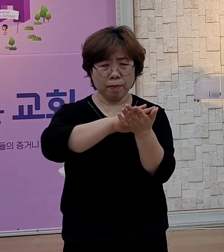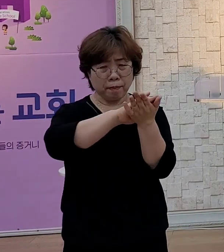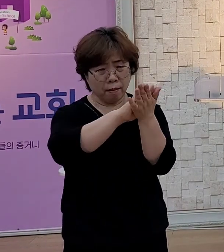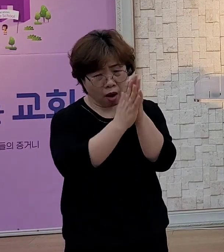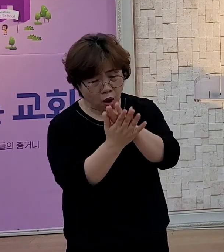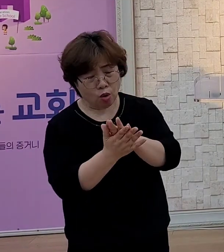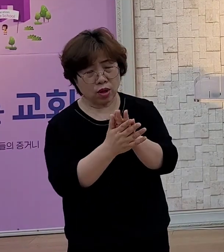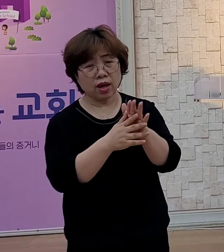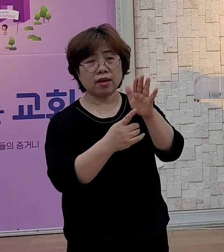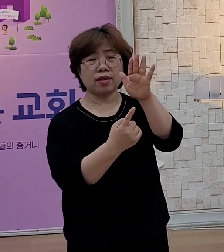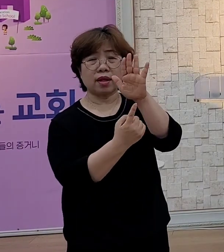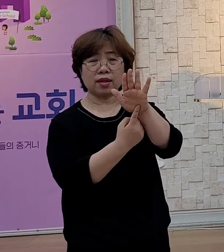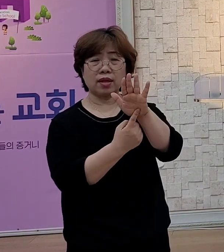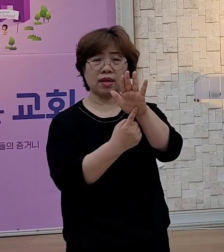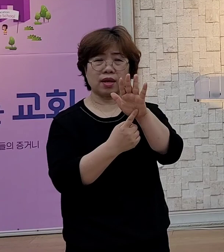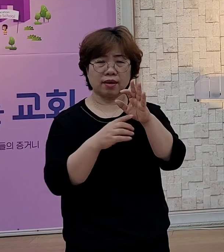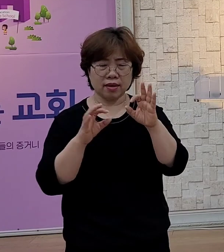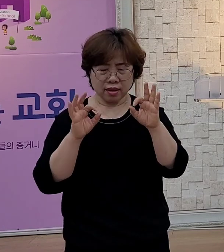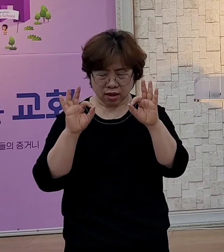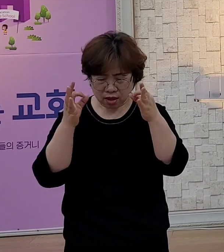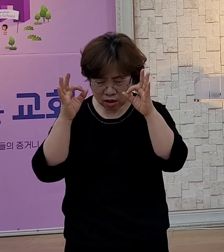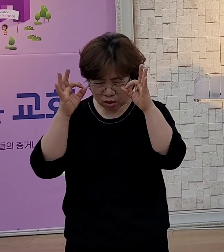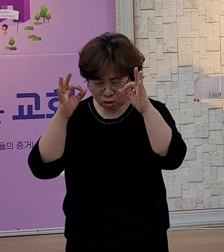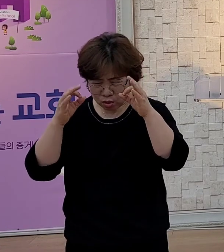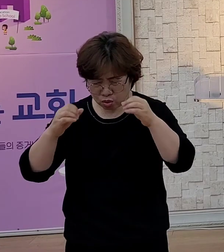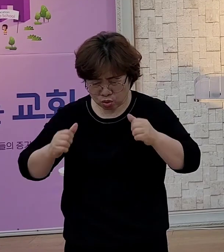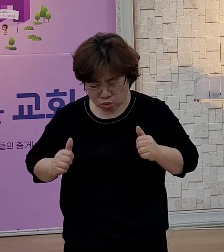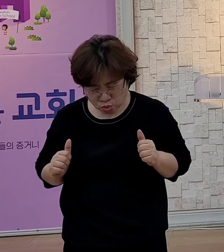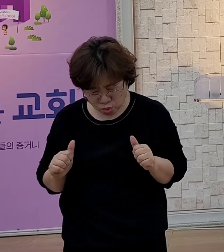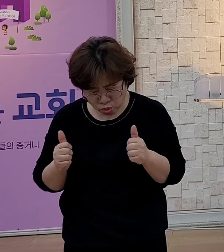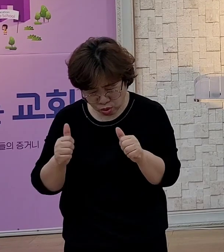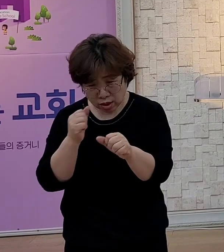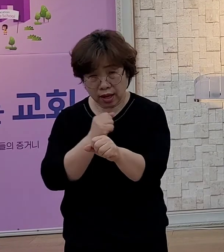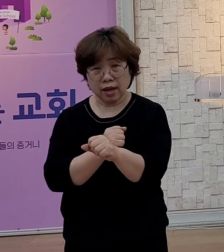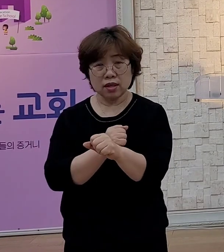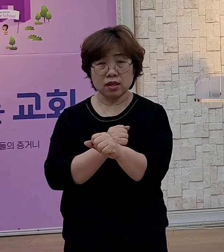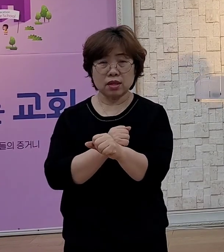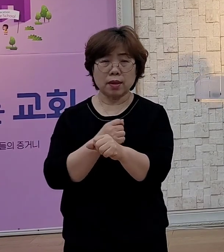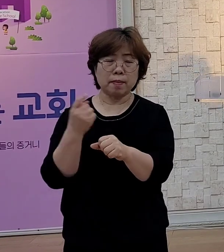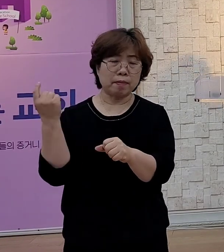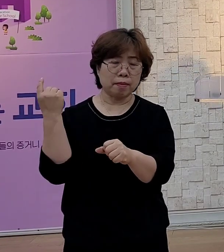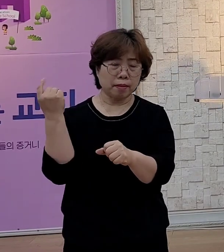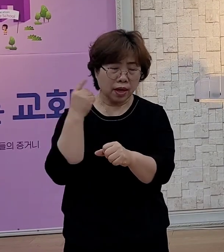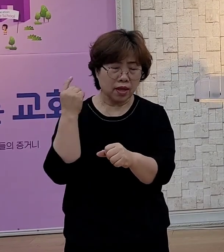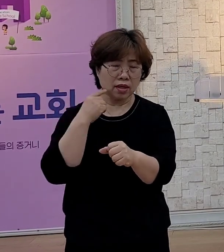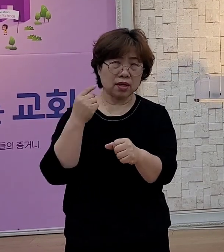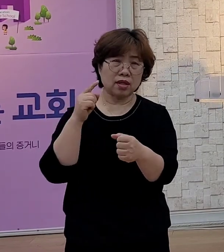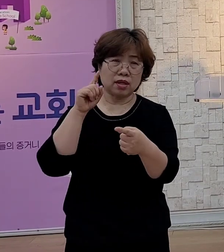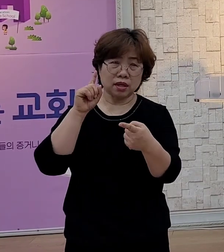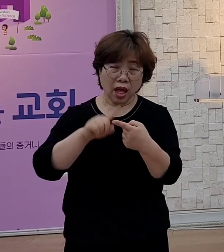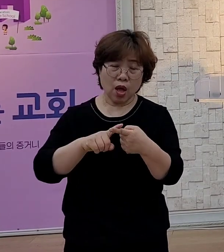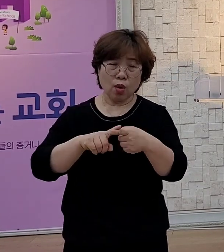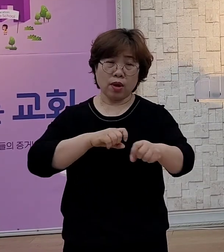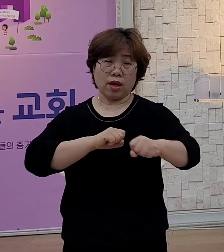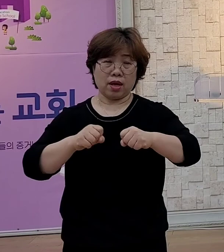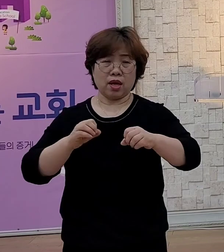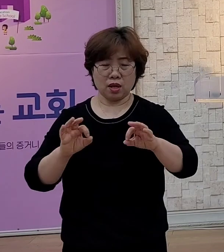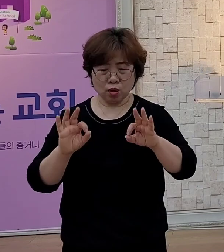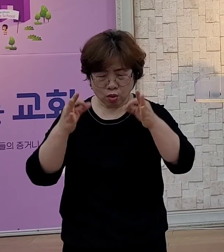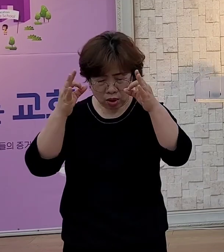변화되기를 애쓰고 힘쓰고 노력하는, 들은 말씀대로 행하기를 힘쓰고 노력하는 이 한